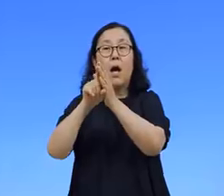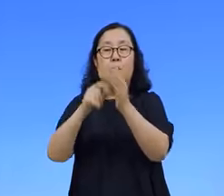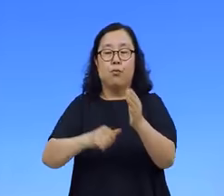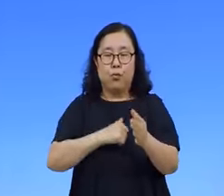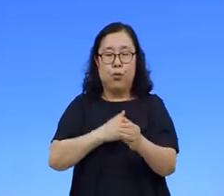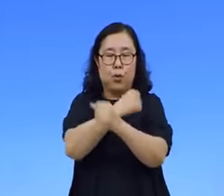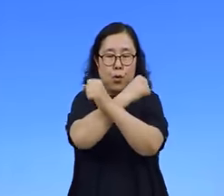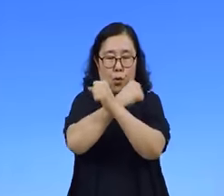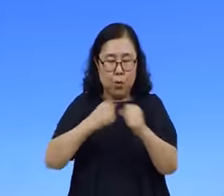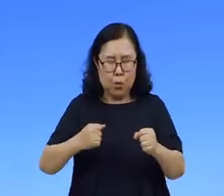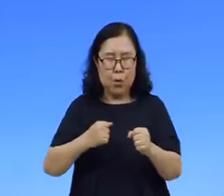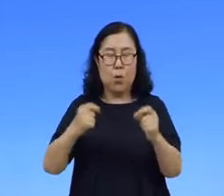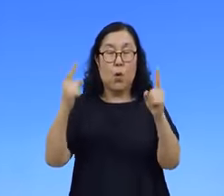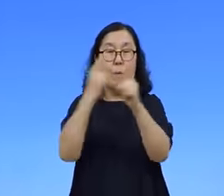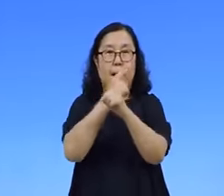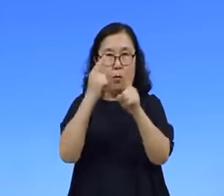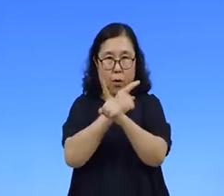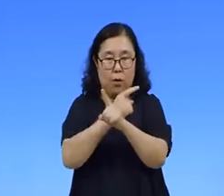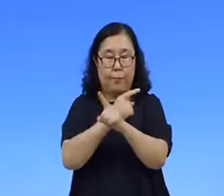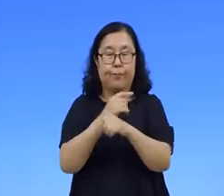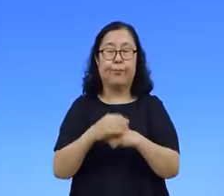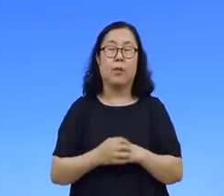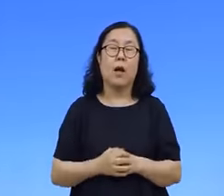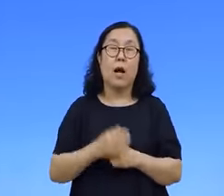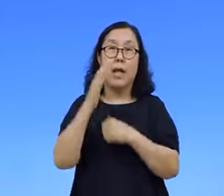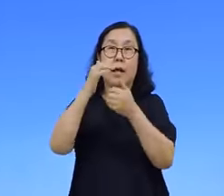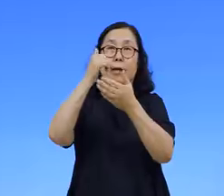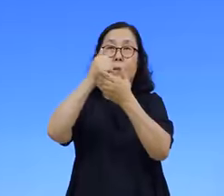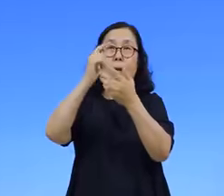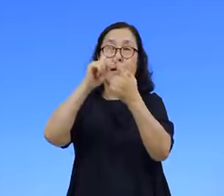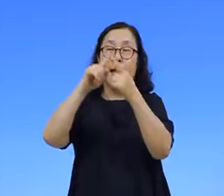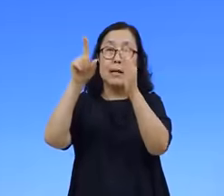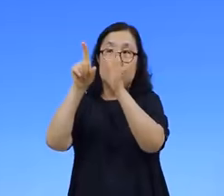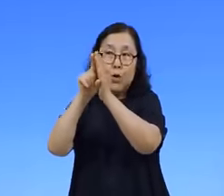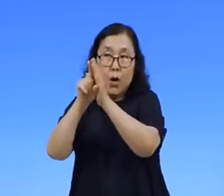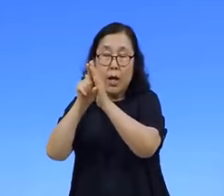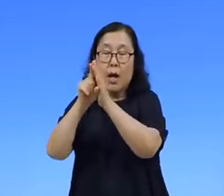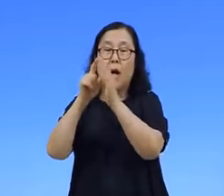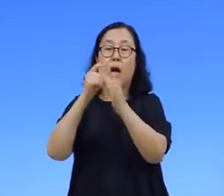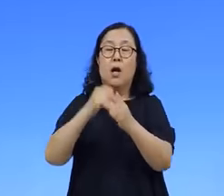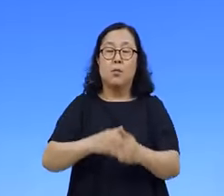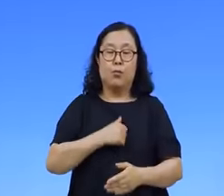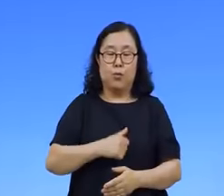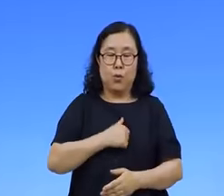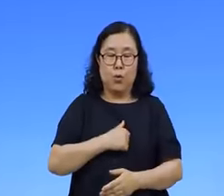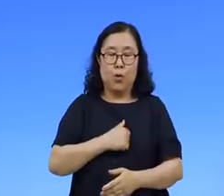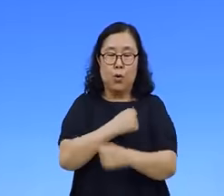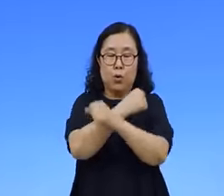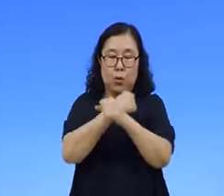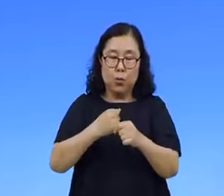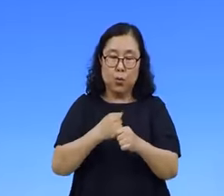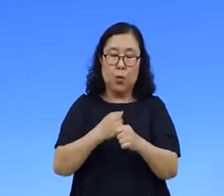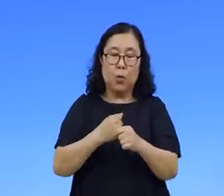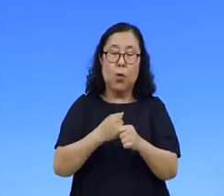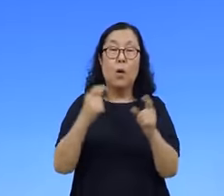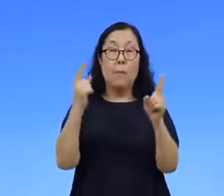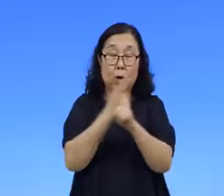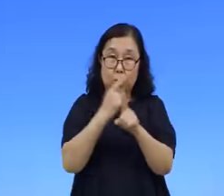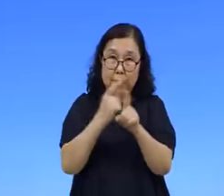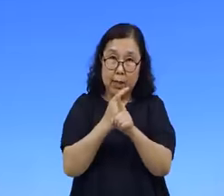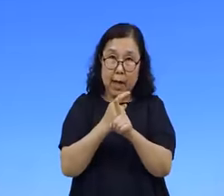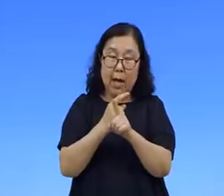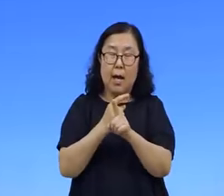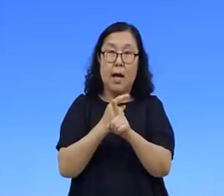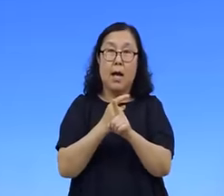제게 힘이 되었습니다. 하나님에 대한 신뢰가 분노를 용서로 바꾼 대표적인 케이스가 요셉